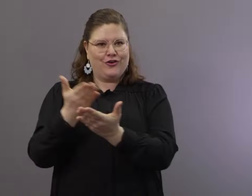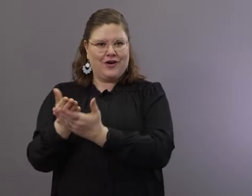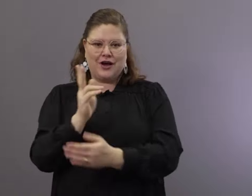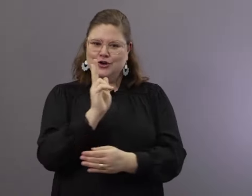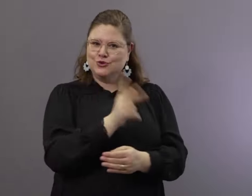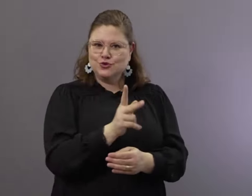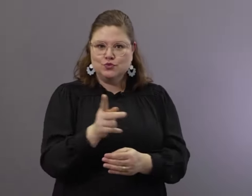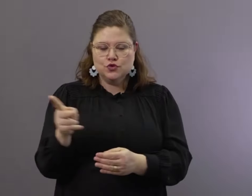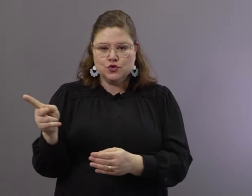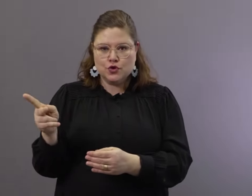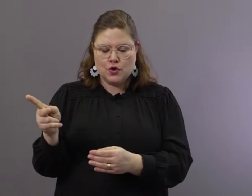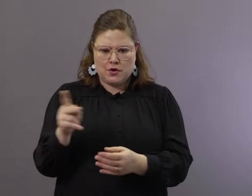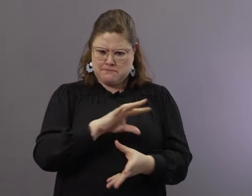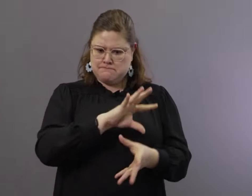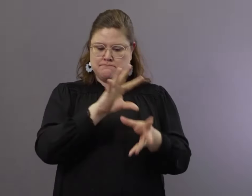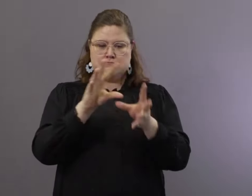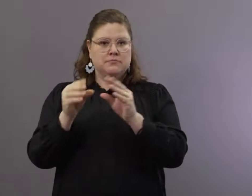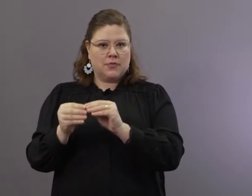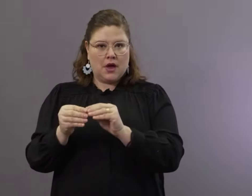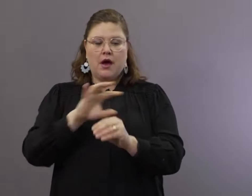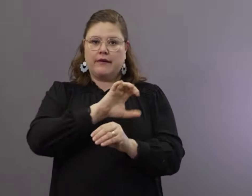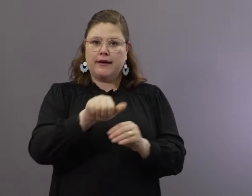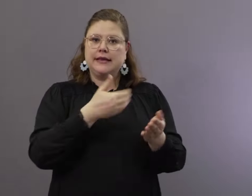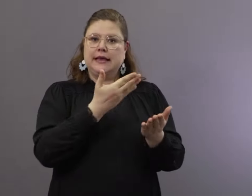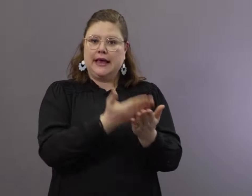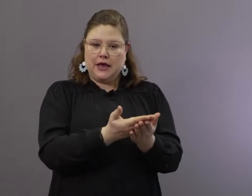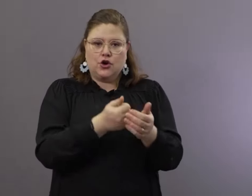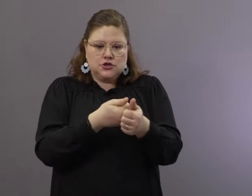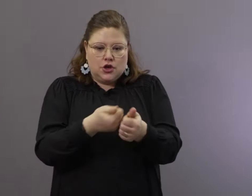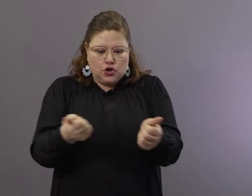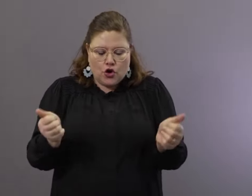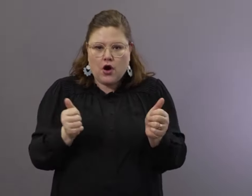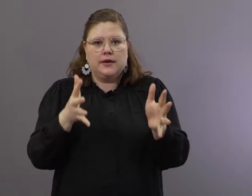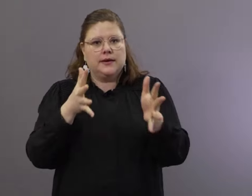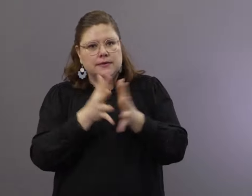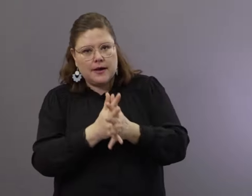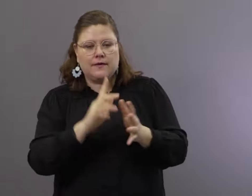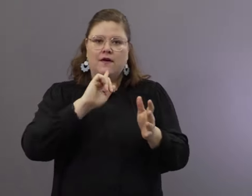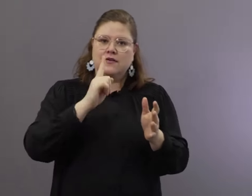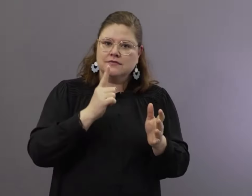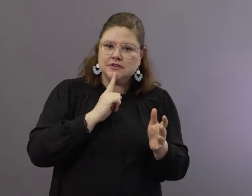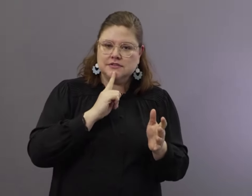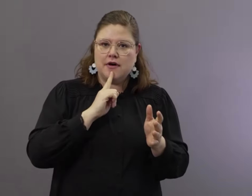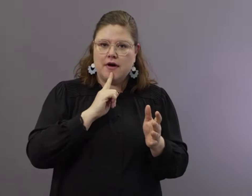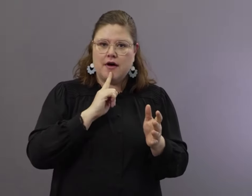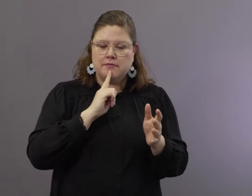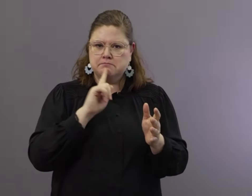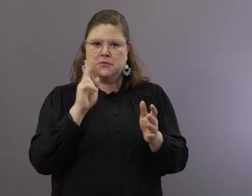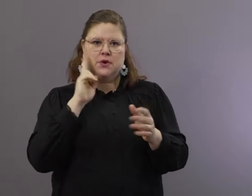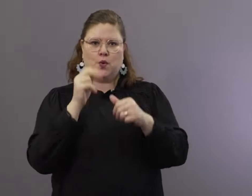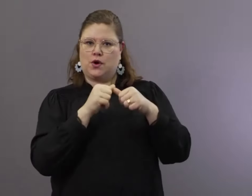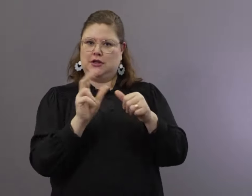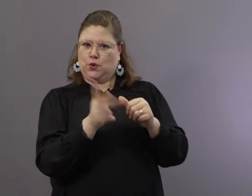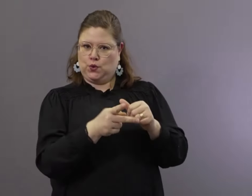ja aivan jokainen ehdokas oli huolella vastannut kysymyksiin ja se